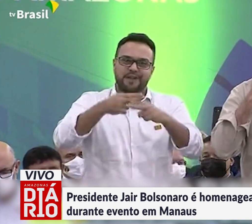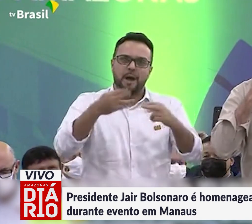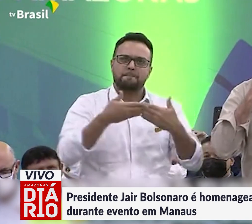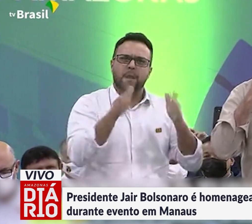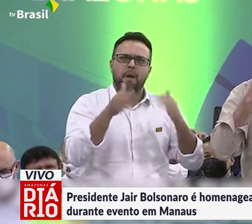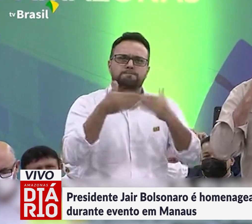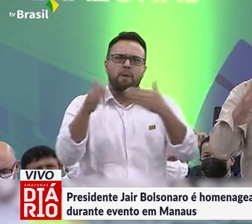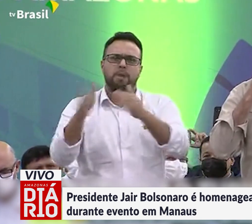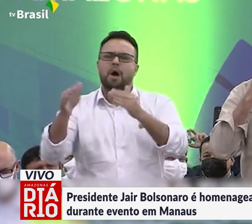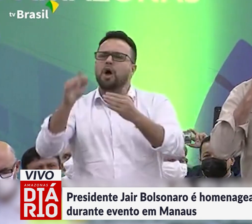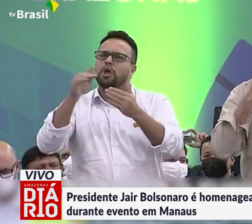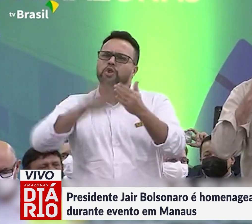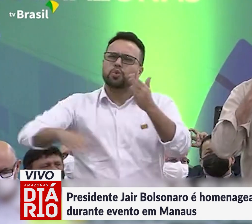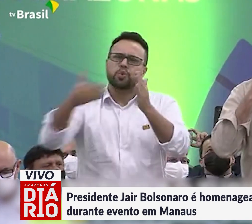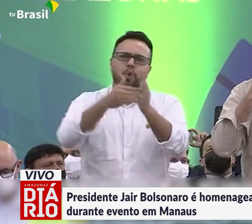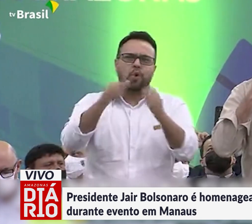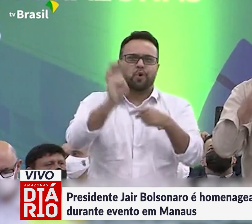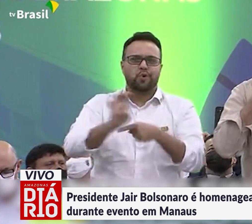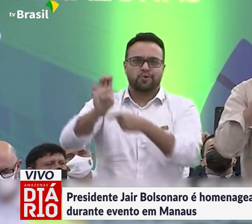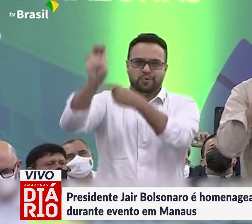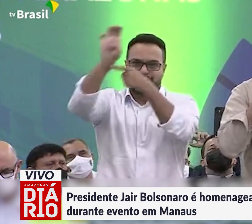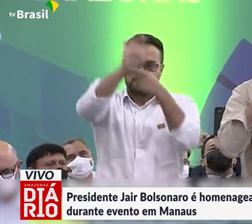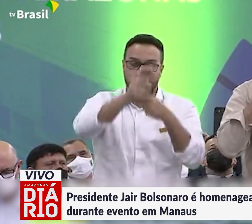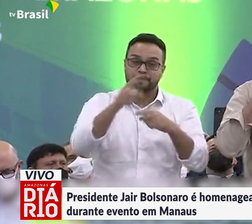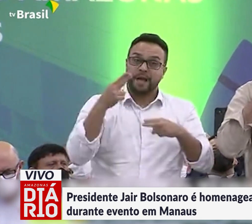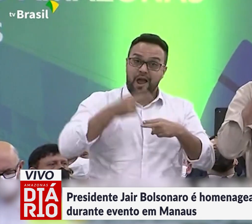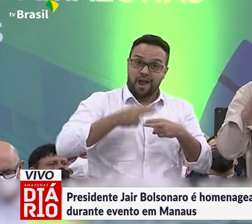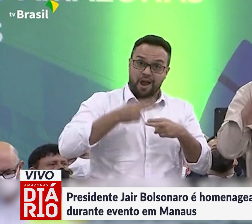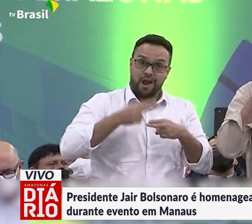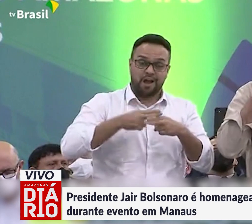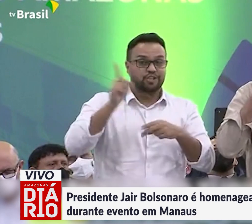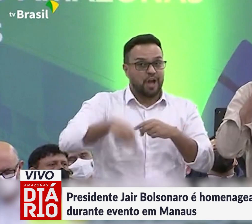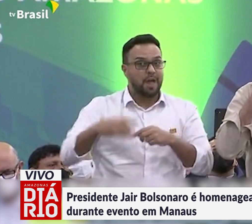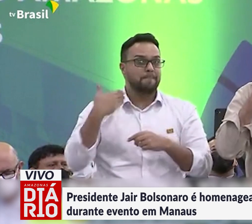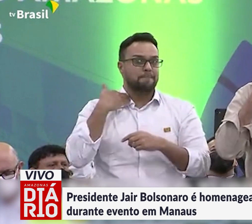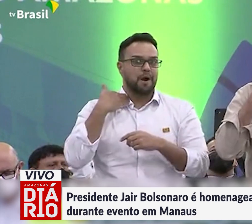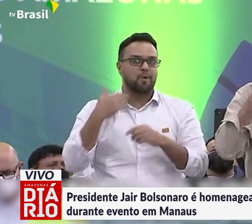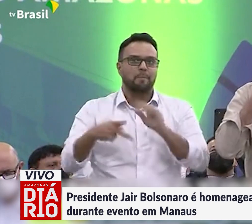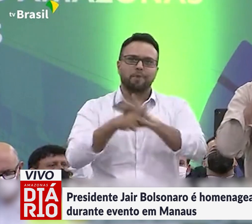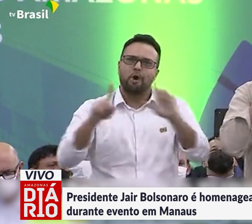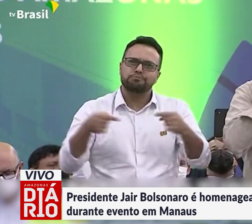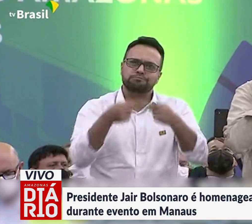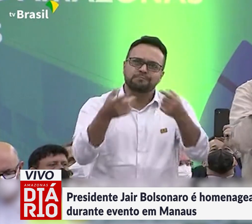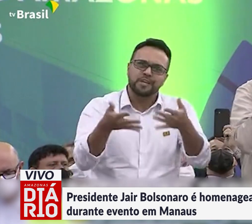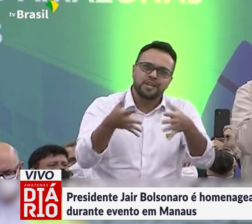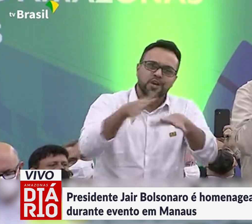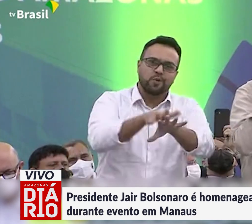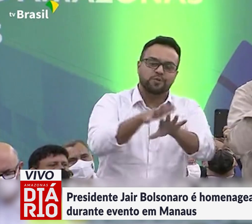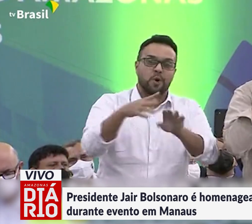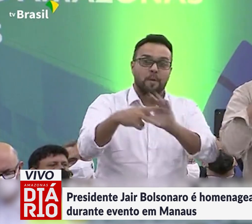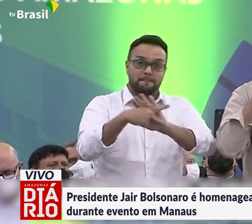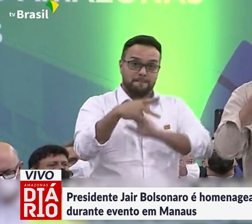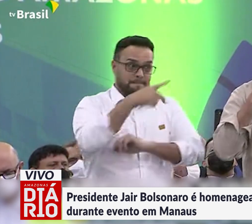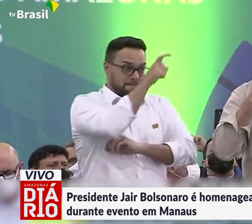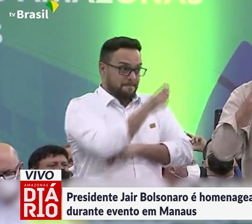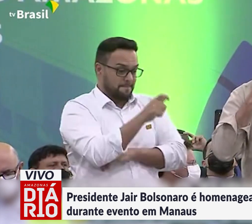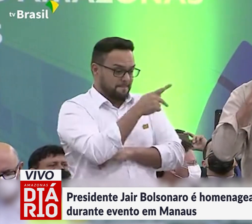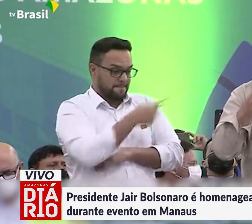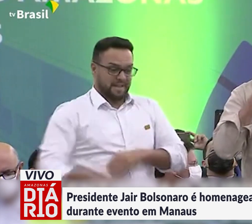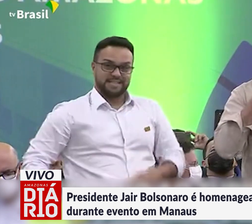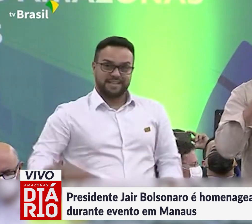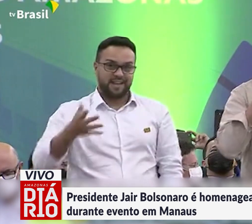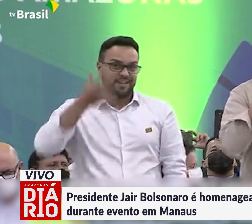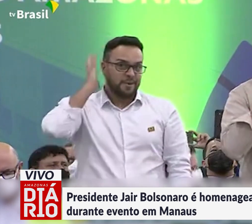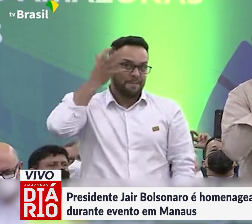abertas em todo o estado. A Caixa é o banco da inclusão e seu presidente é um grande